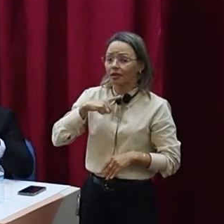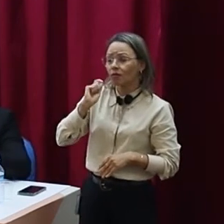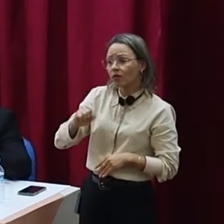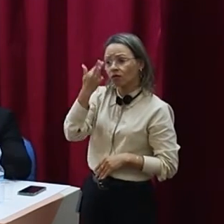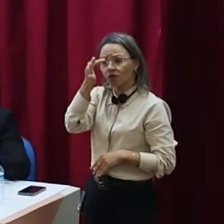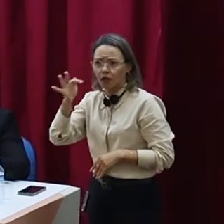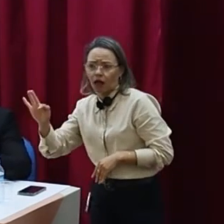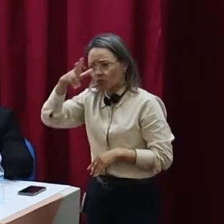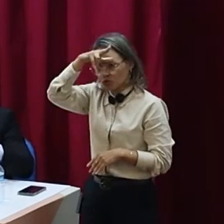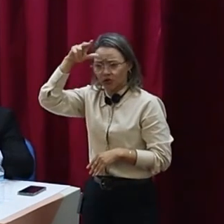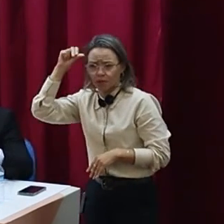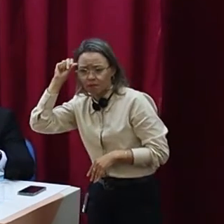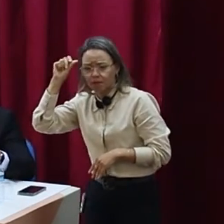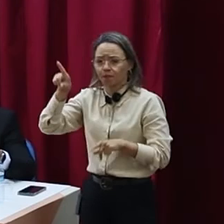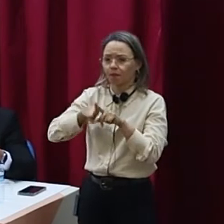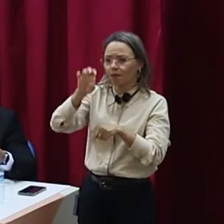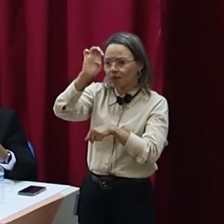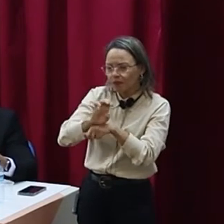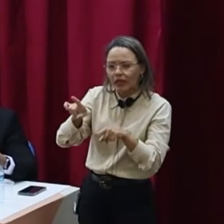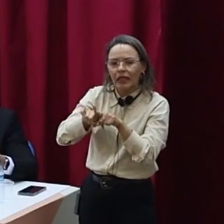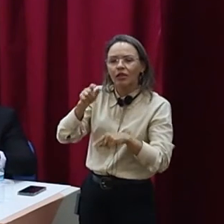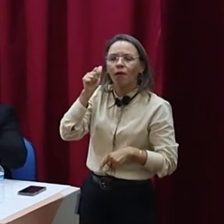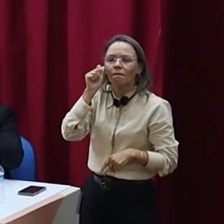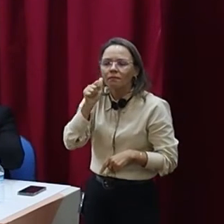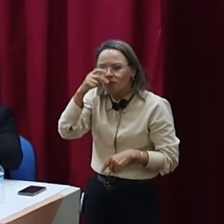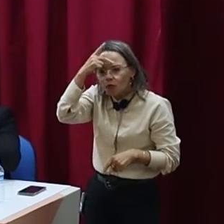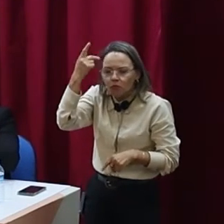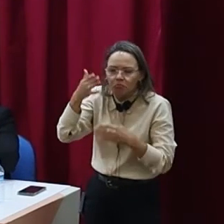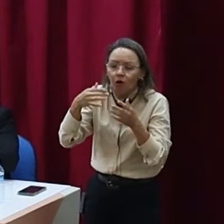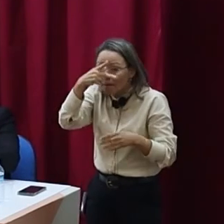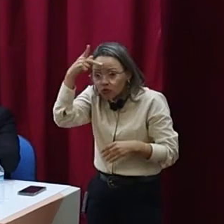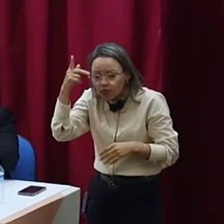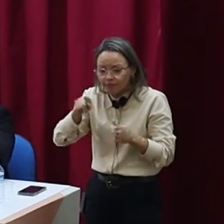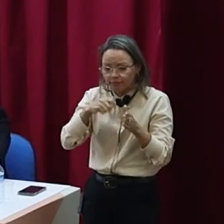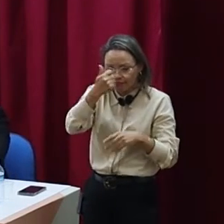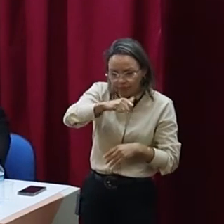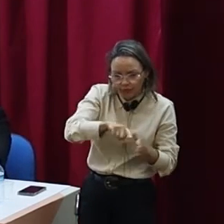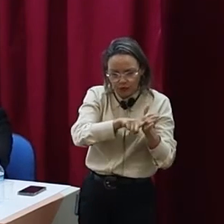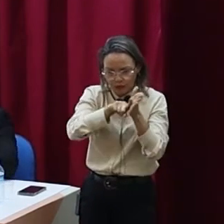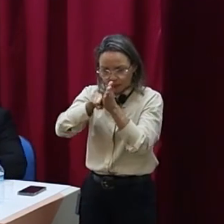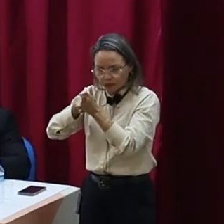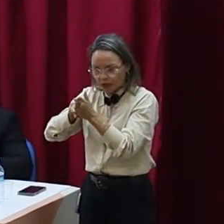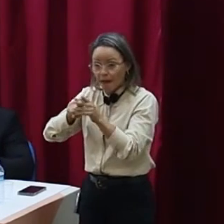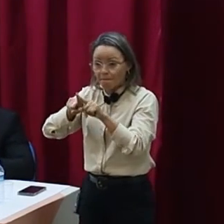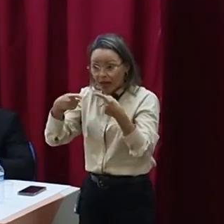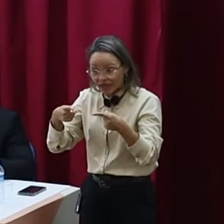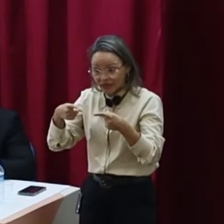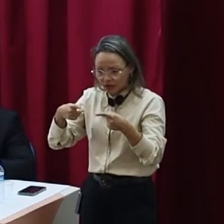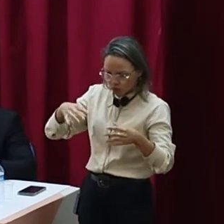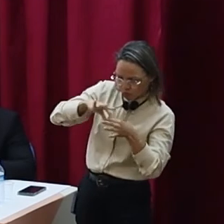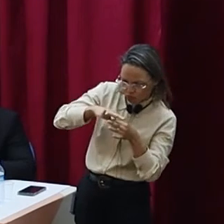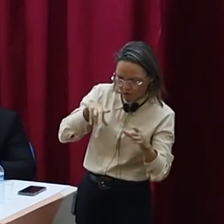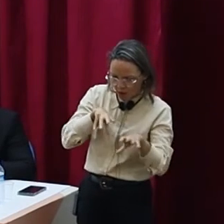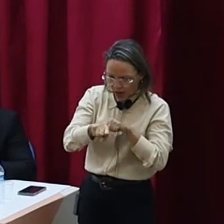Federal, Estadual e Municipal, de analista de políticas públicas, especialidade, linguista. Então, a ideia é